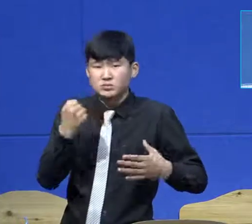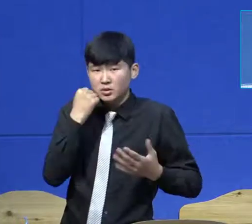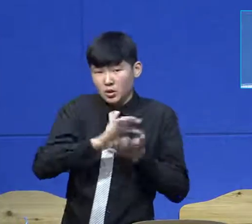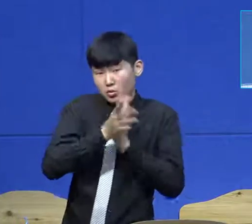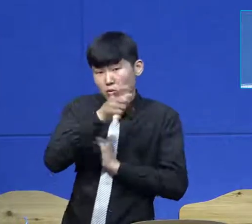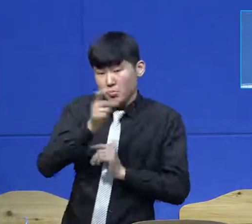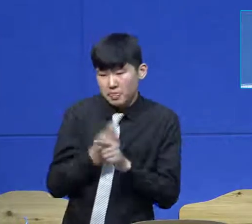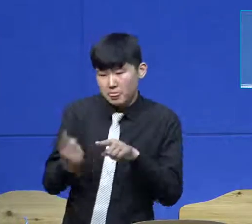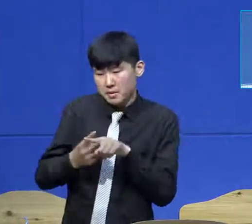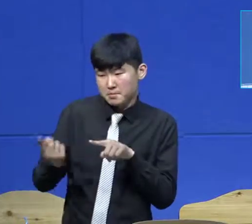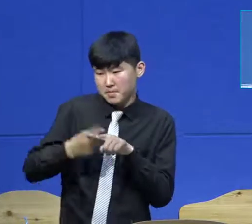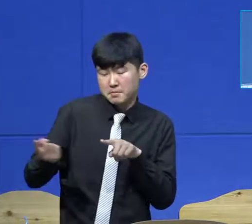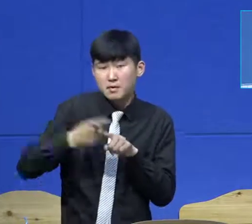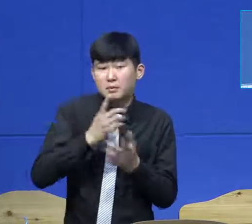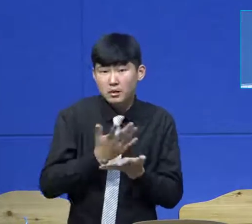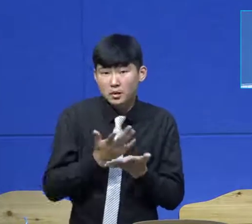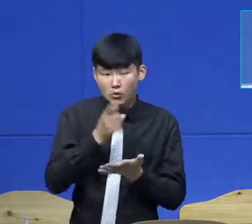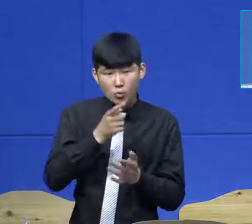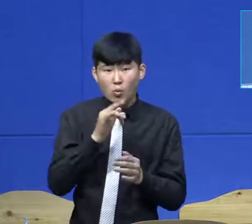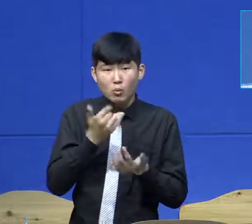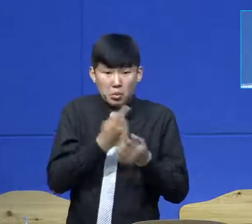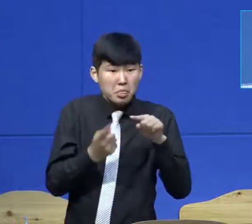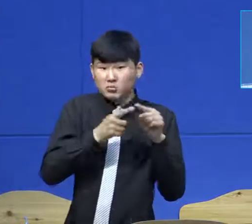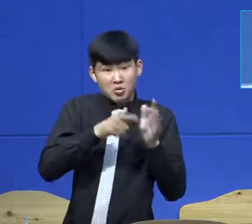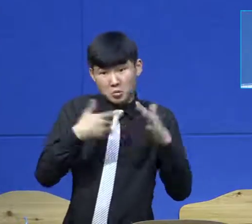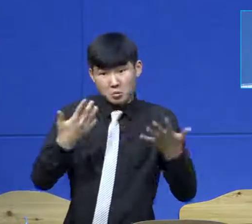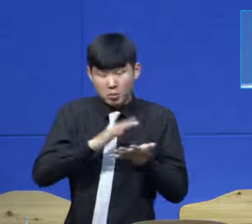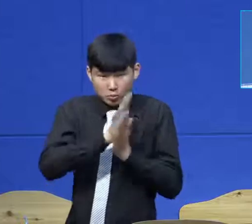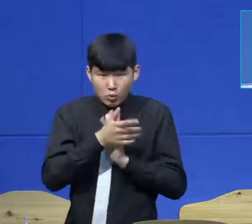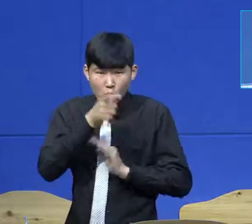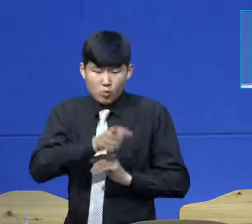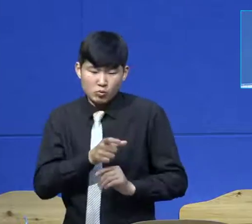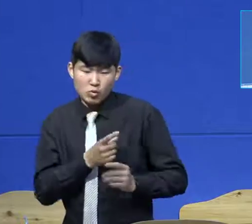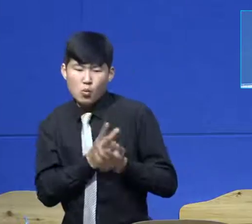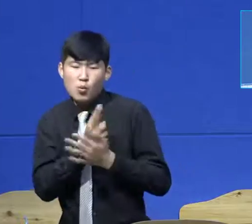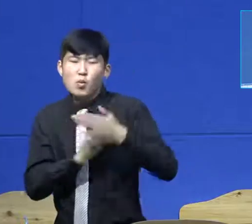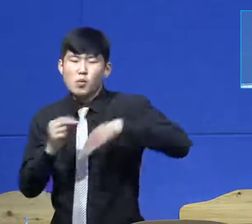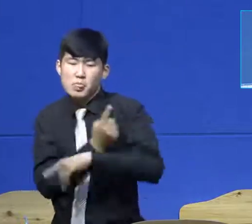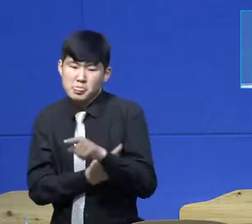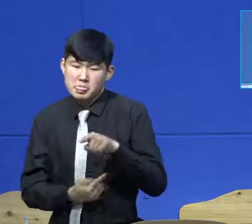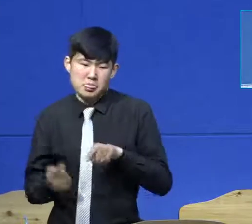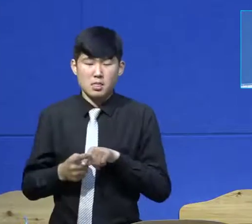тэнд дээр нэмээд байна. Уул нь нэмэх шаардлагагүй байхад хүний үйлсийг нэмж байна.